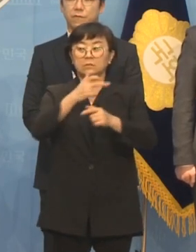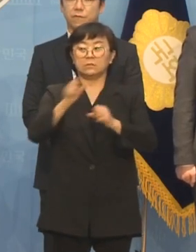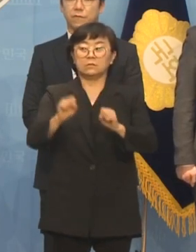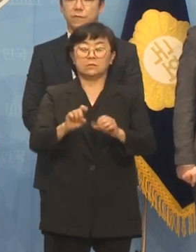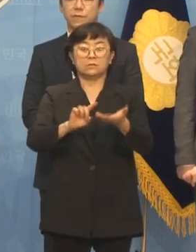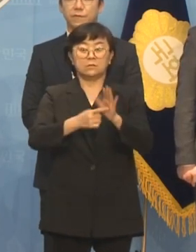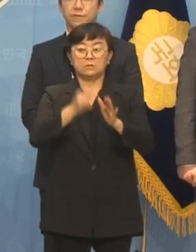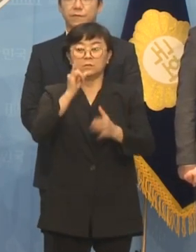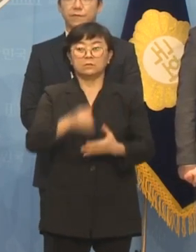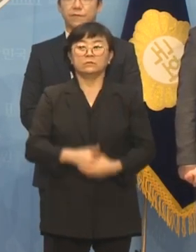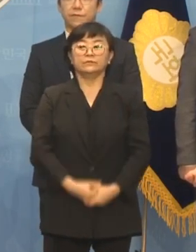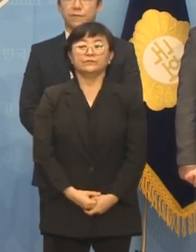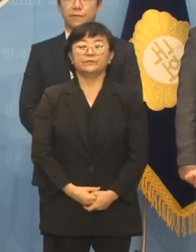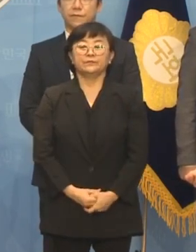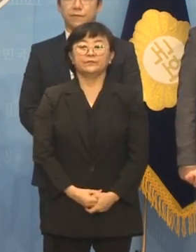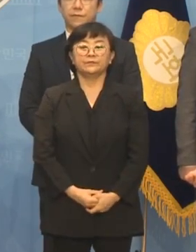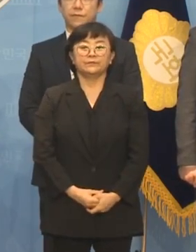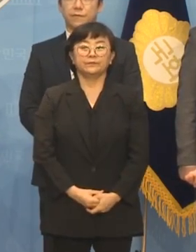펼쳐졌을 것입니다.